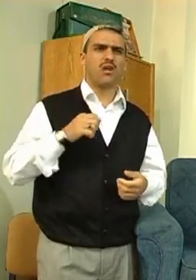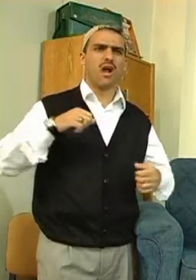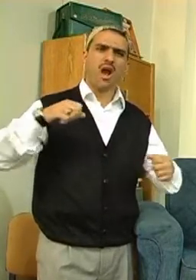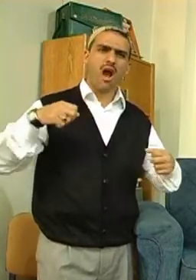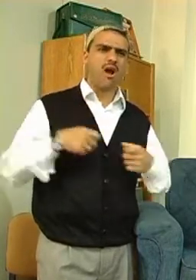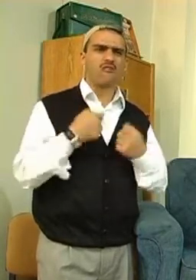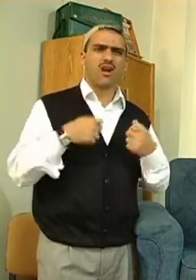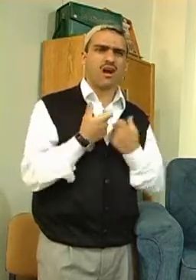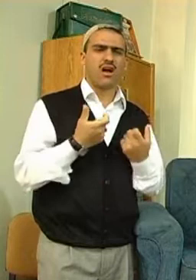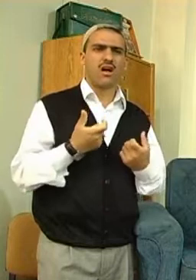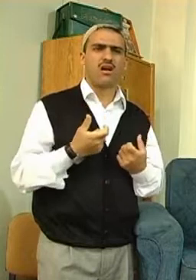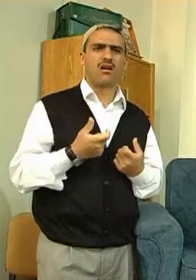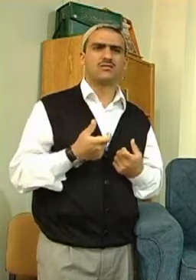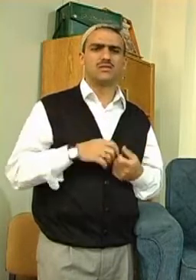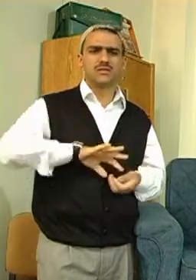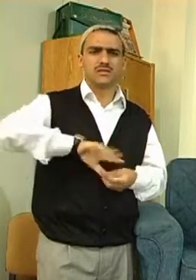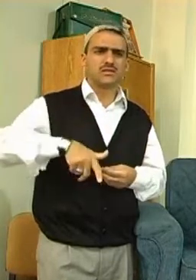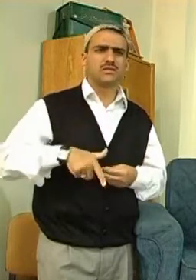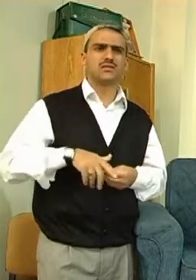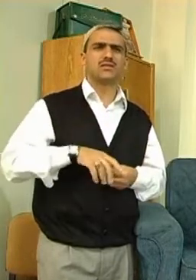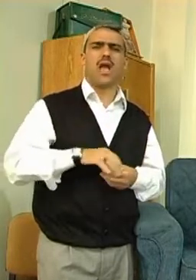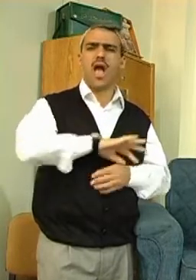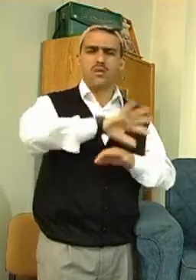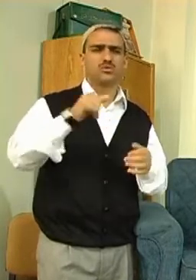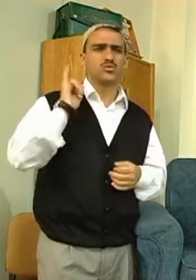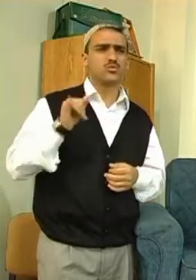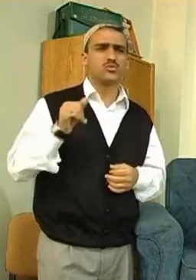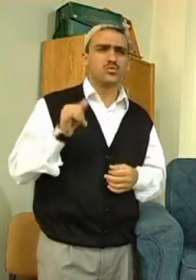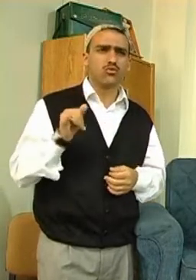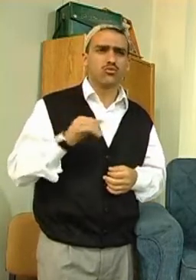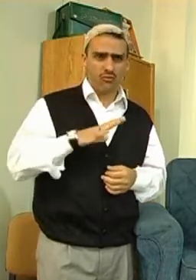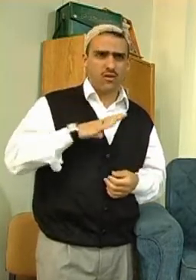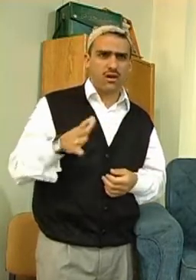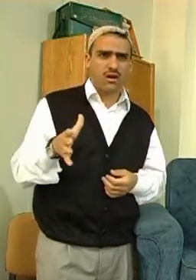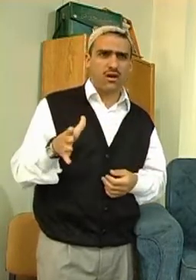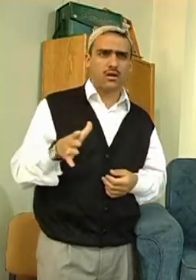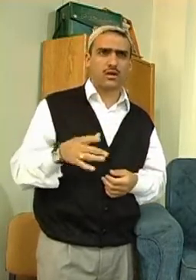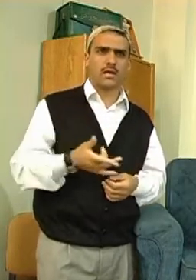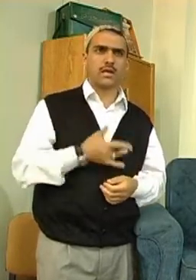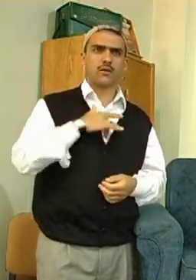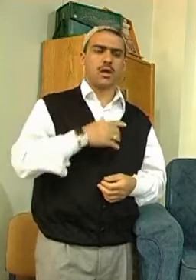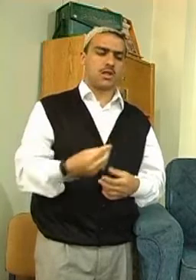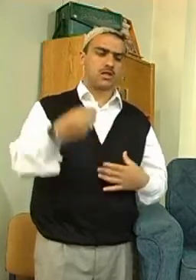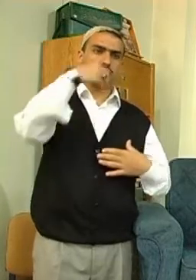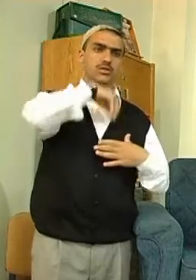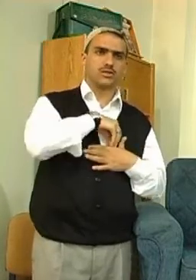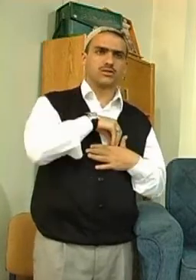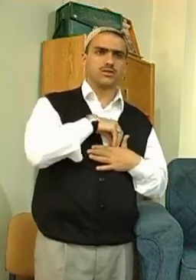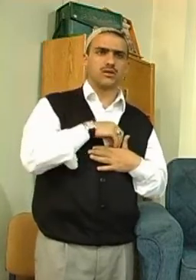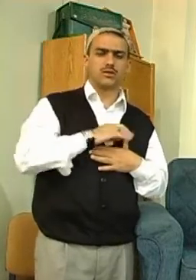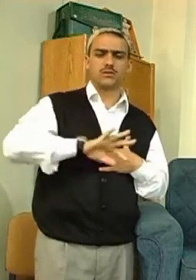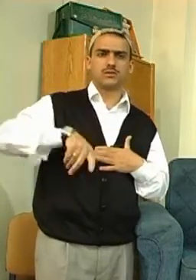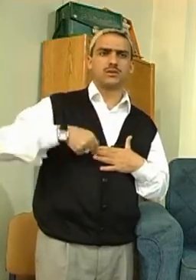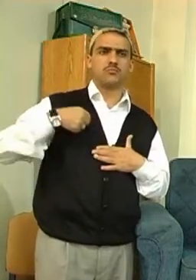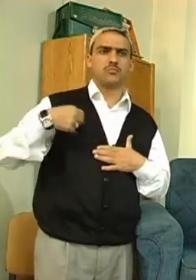İmanı getiriyor, bir nur. O nurla da insan güzelleşiyor yani. Nasıl güzelleşiyor işte? Mümin insan, efendim söyleyeyim, arif